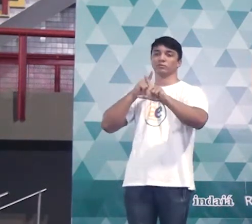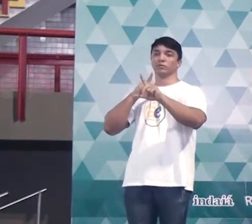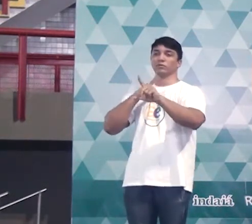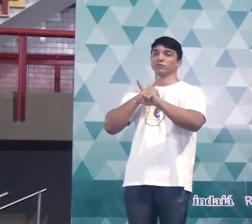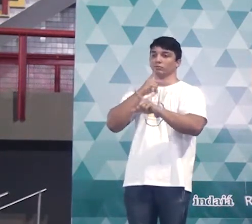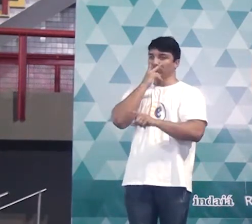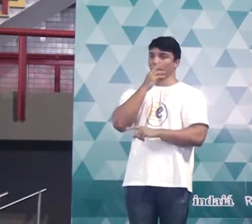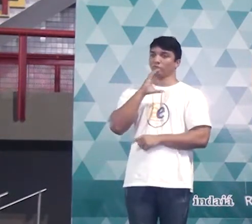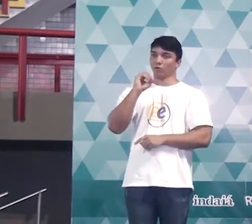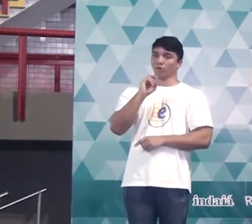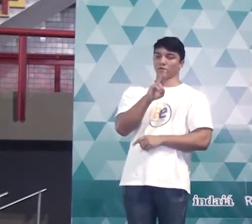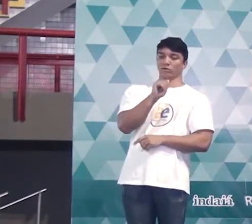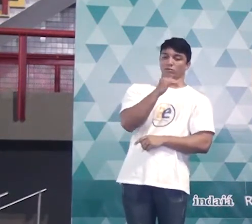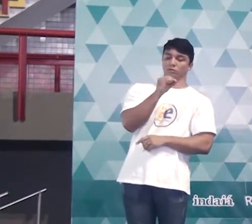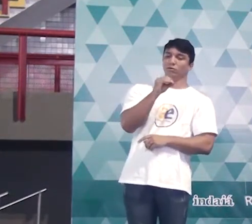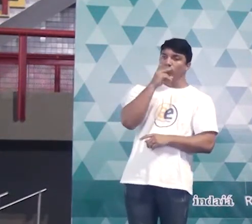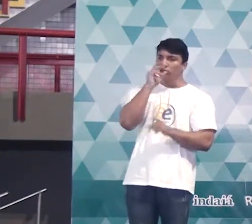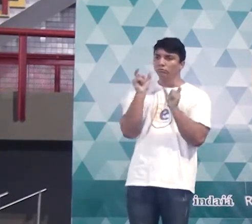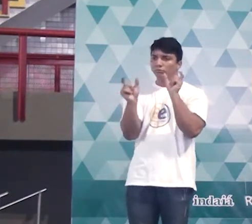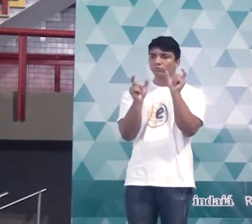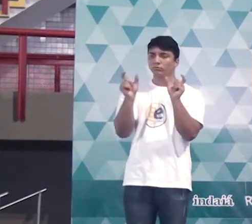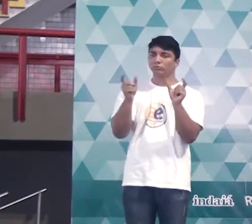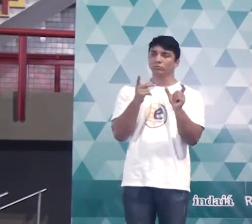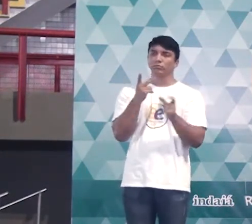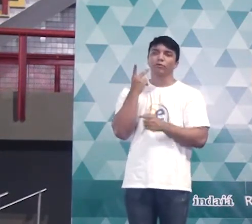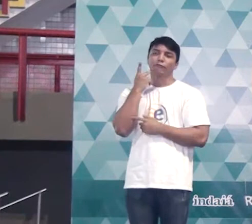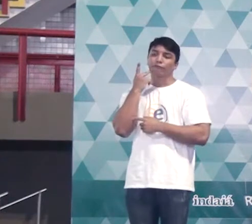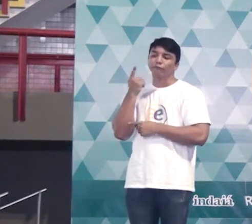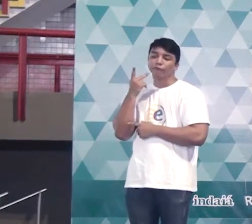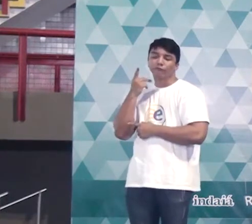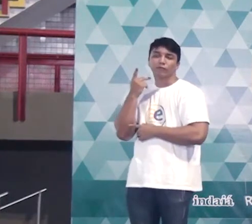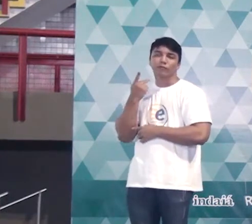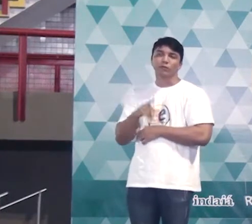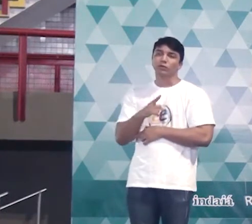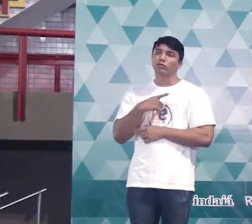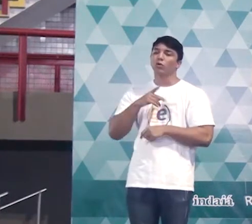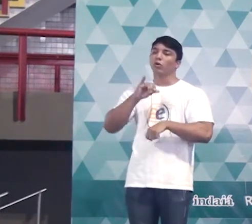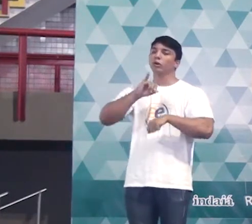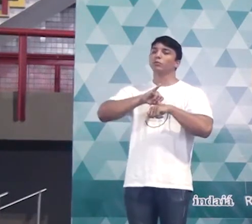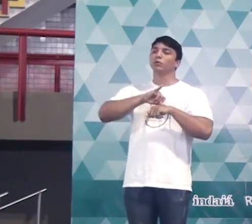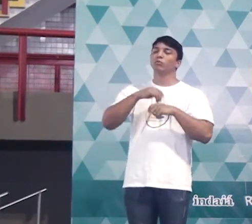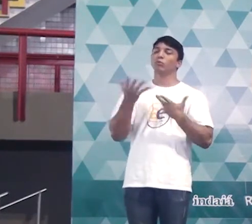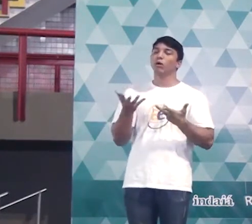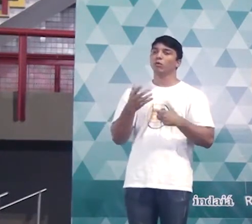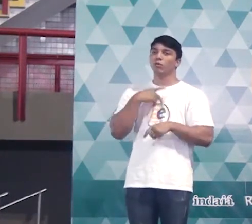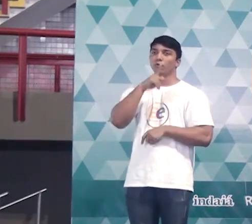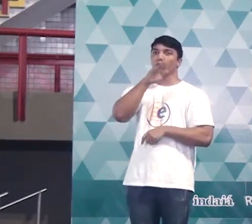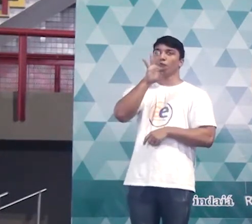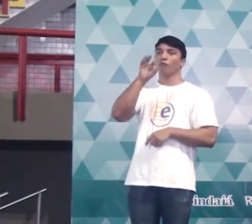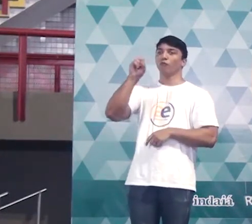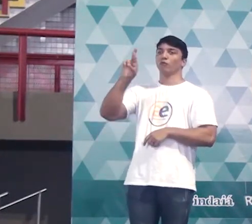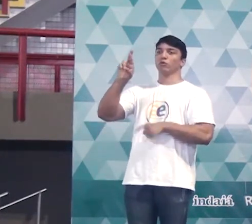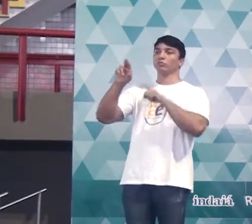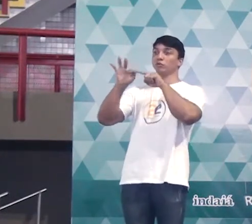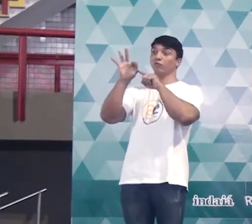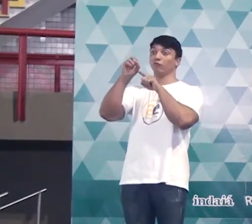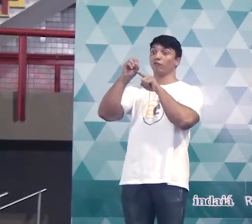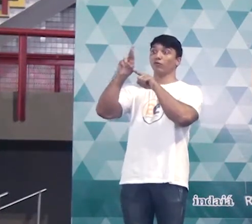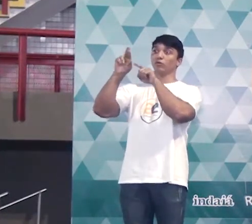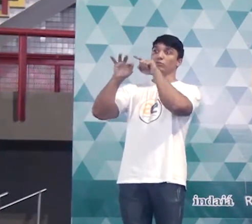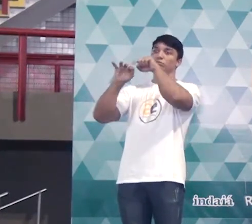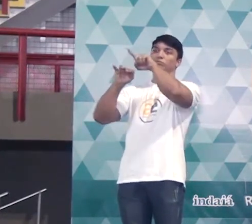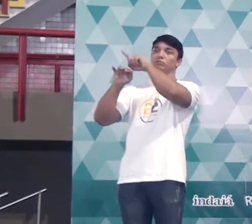coração. Qual a capital do Ceará? Minha amiga carioca vai dizer Fortaleza.